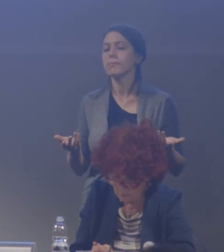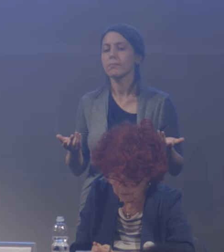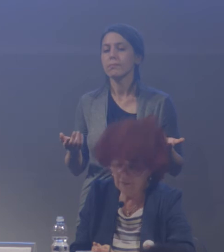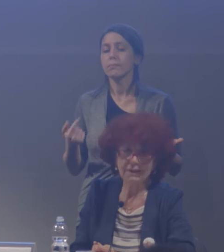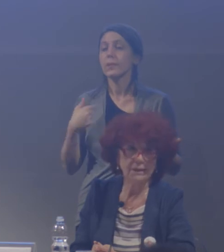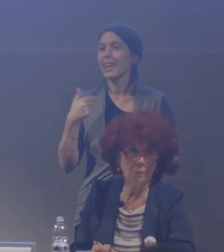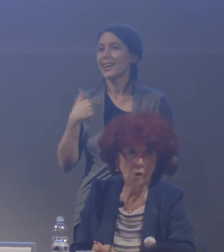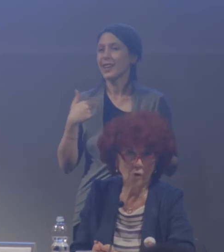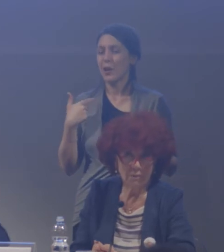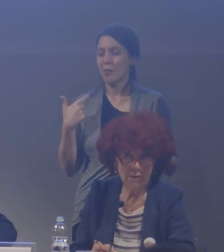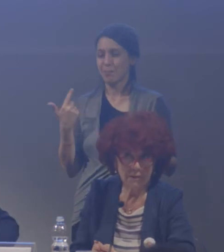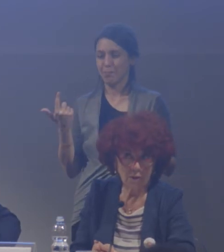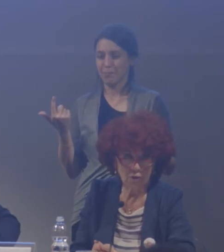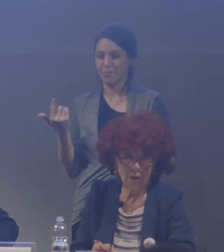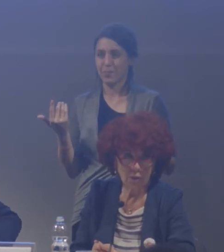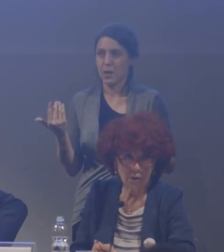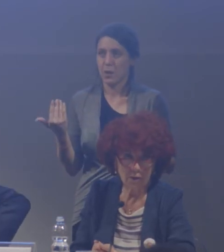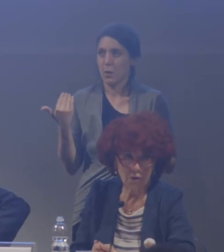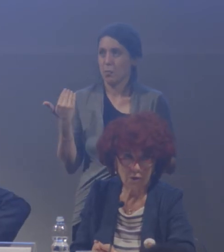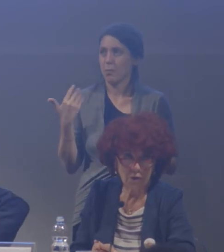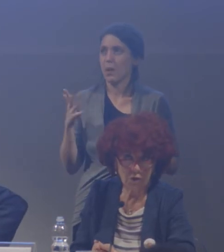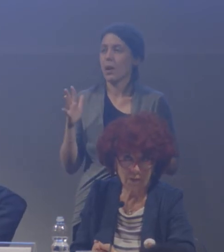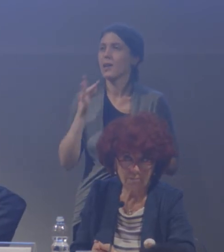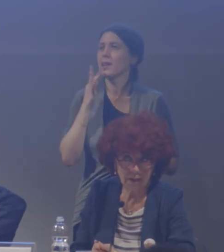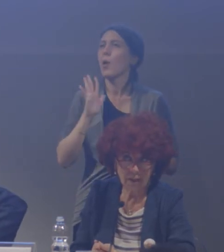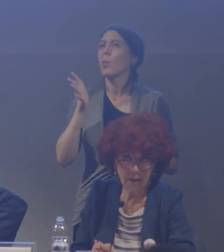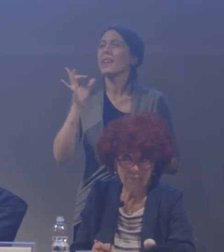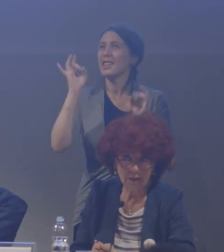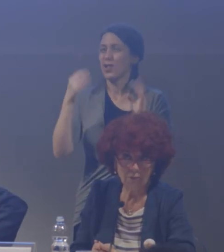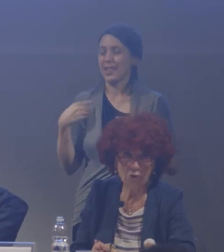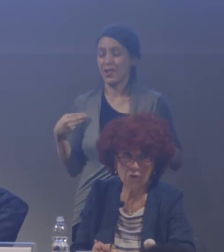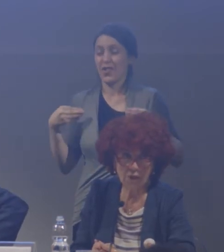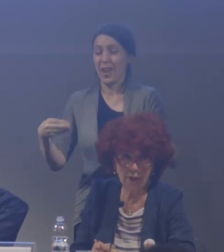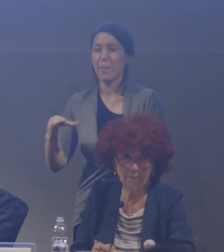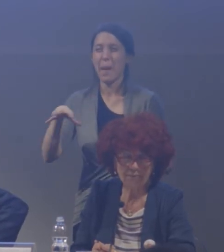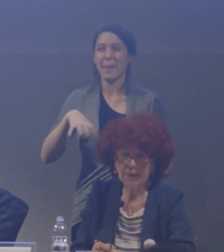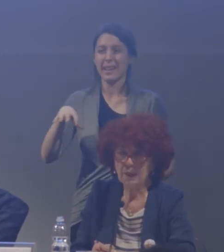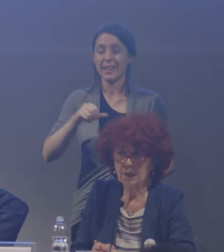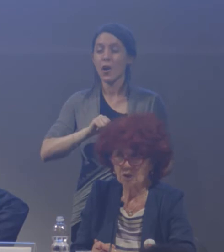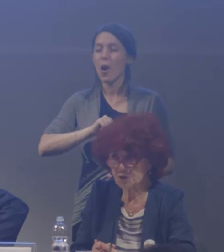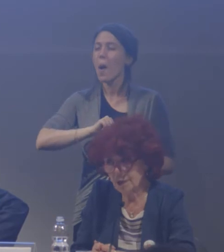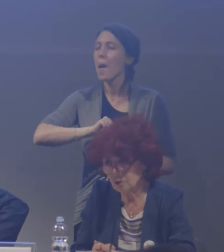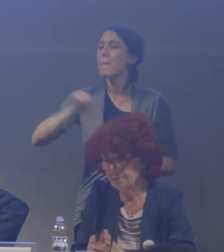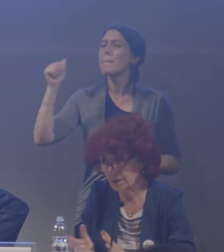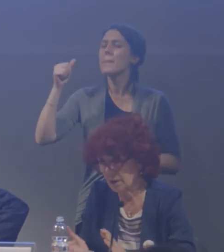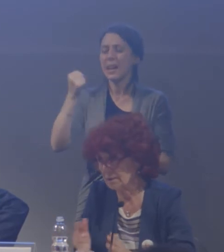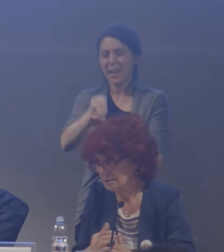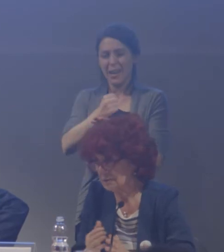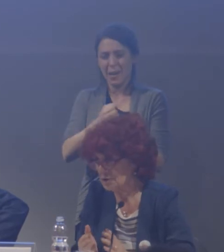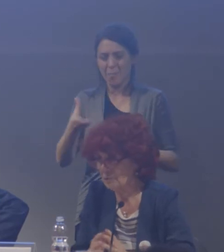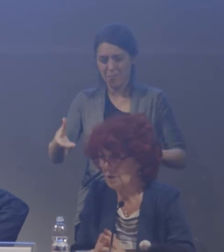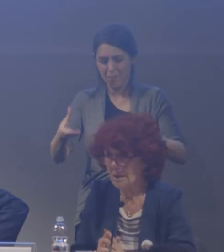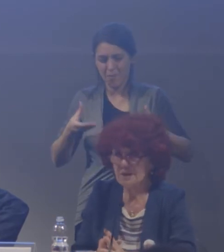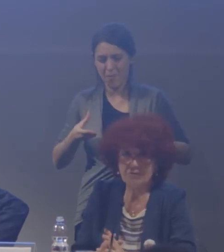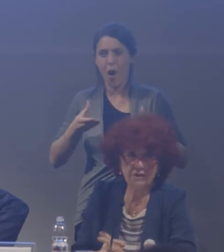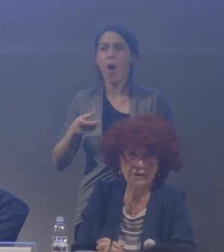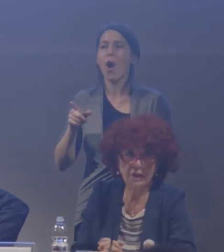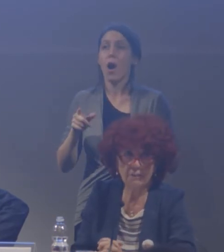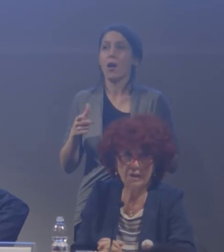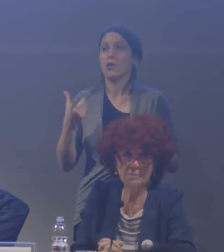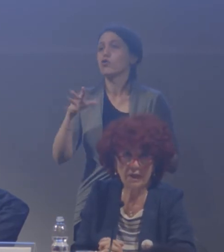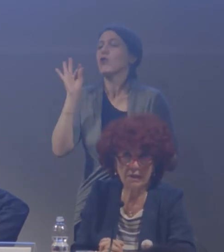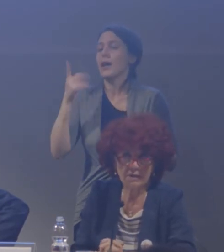ero arrivata da poco al Ministero, cioè al 15 di dicembre, e il primo dossier che ho scelto, perché diciamo nella mia